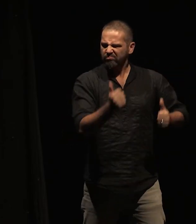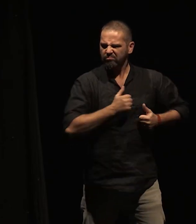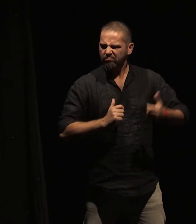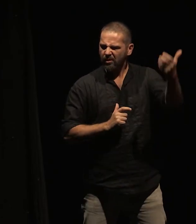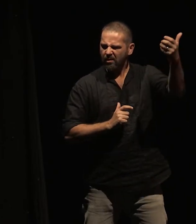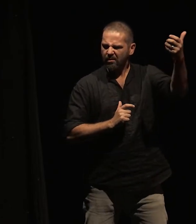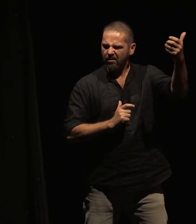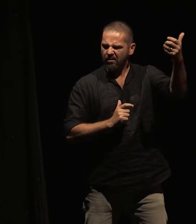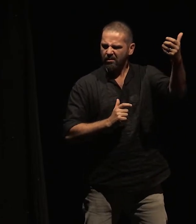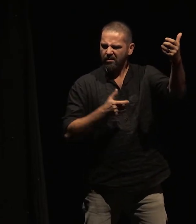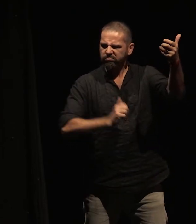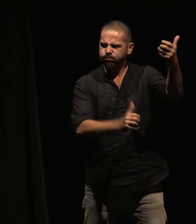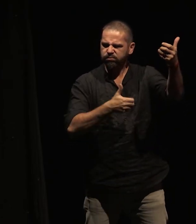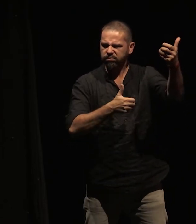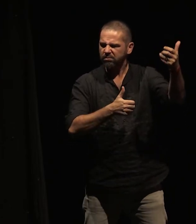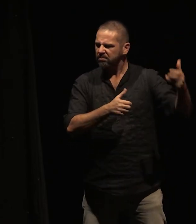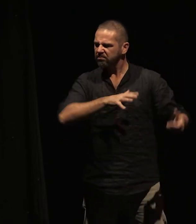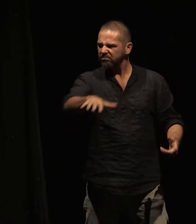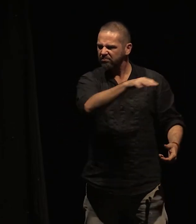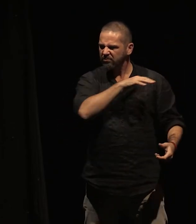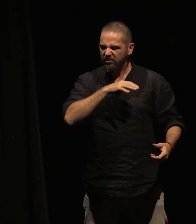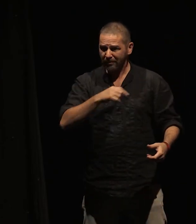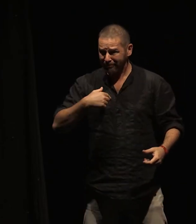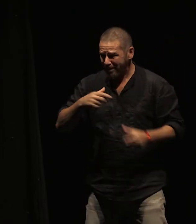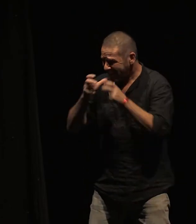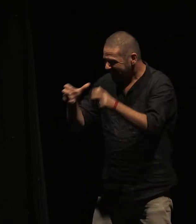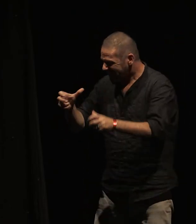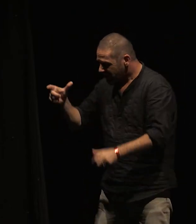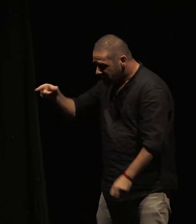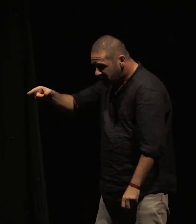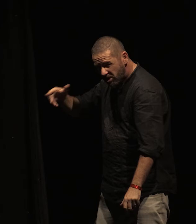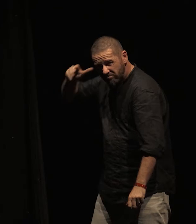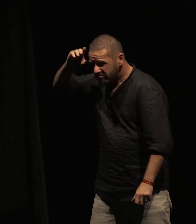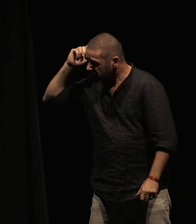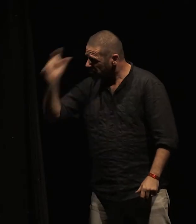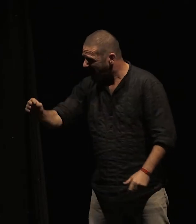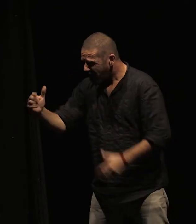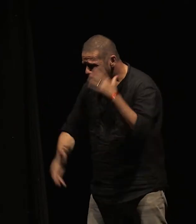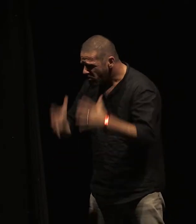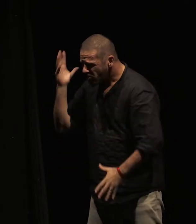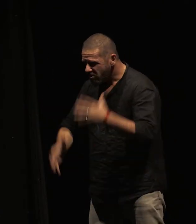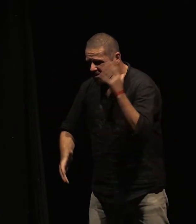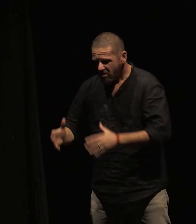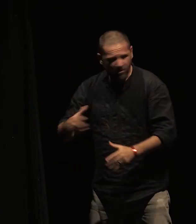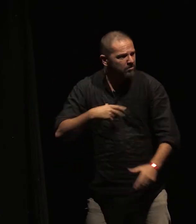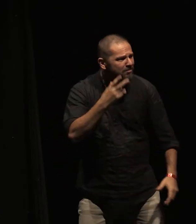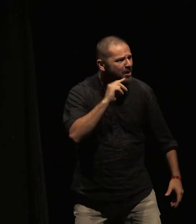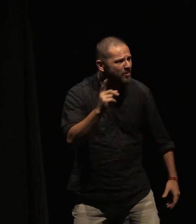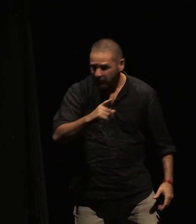Cours ! » L'orca me regarda, ne comprend pas ce que je voulais. Je lui dis encore « Je te dis de courir. » Il dit